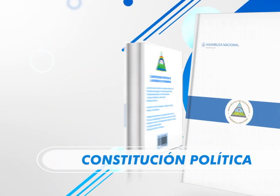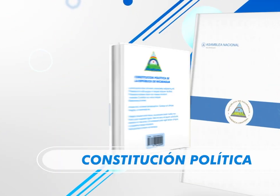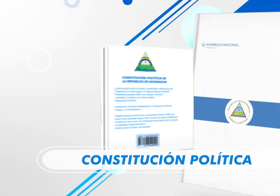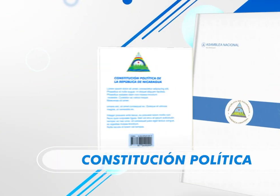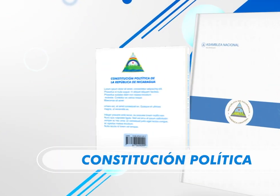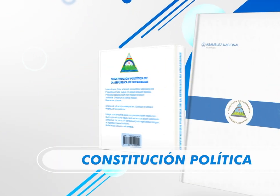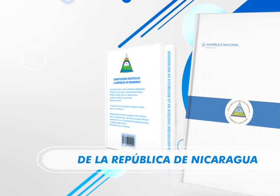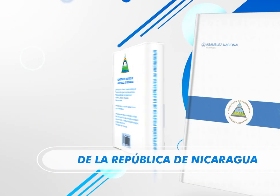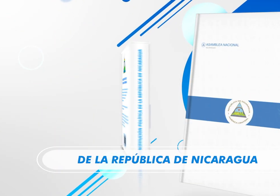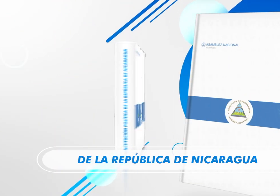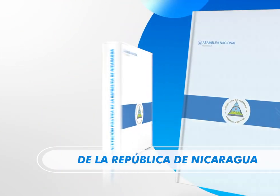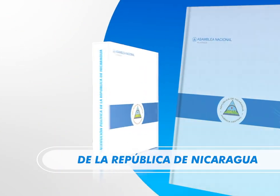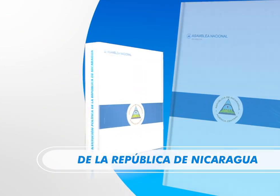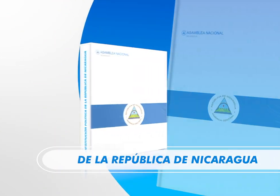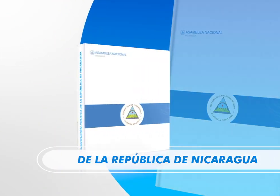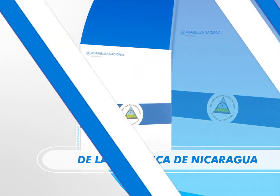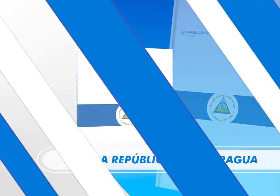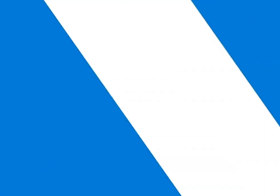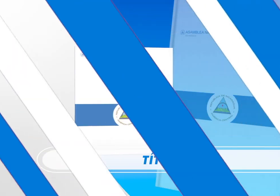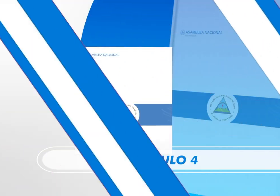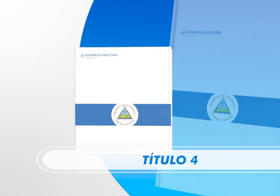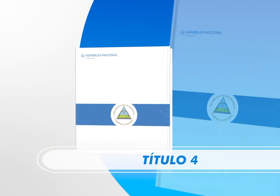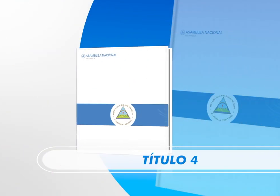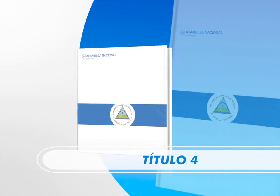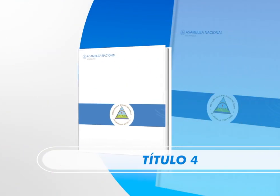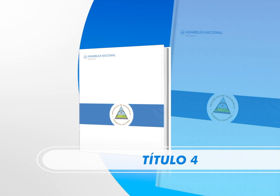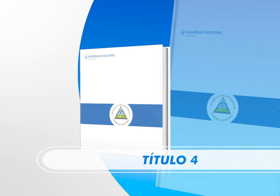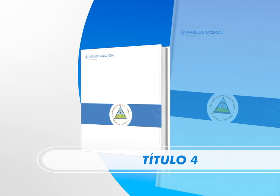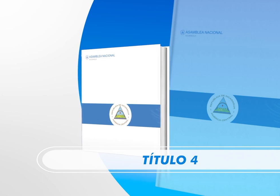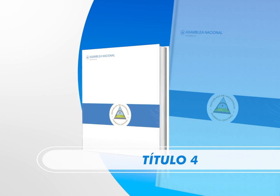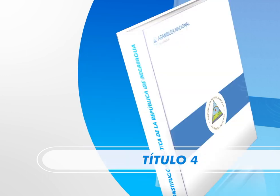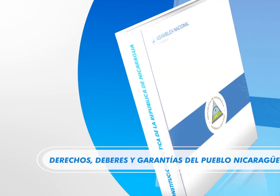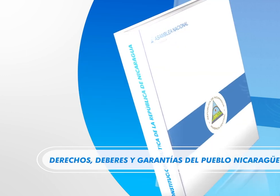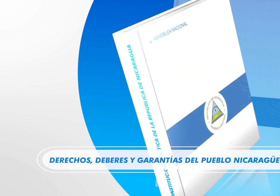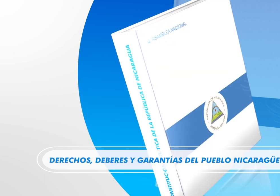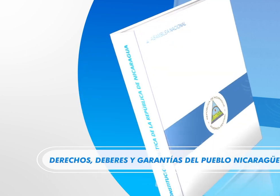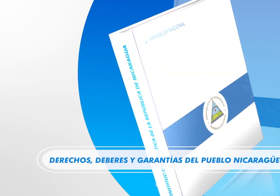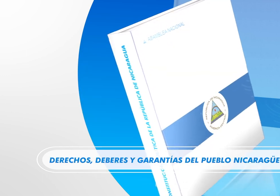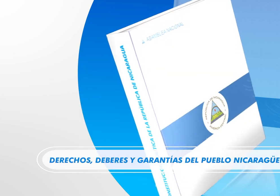Constitución Política de la República de Nicaragua. Título IV.